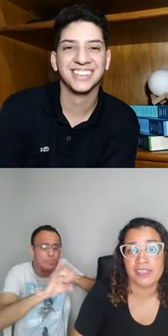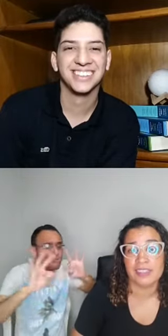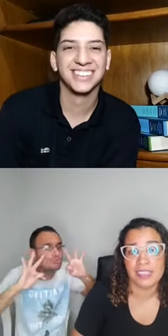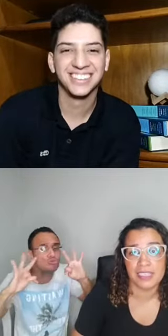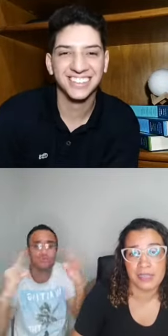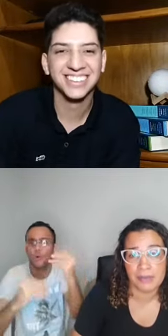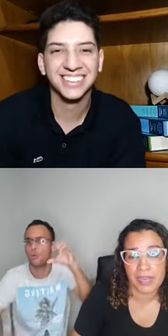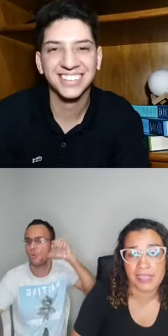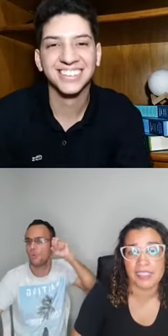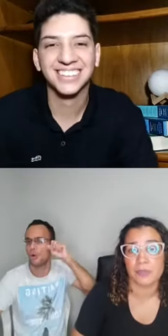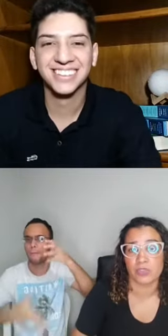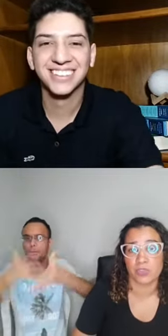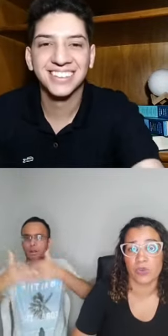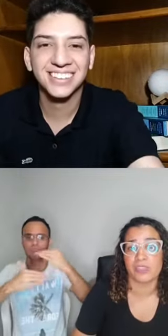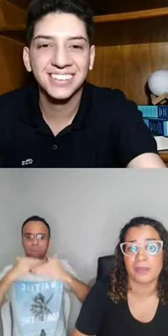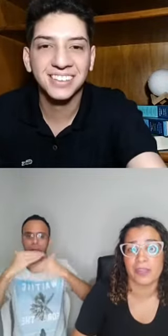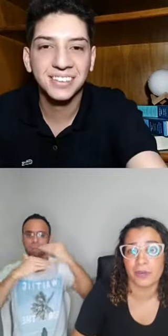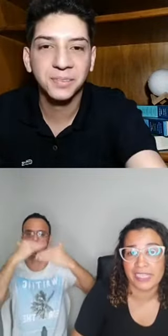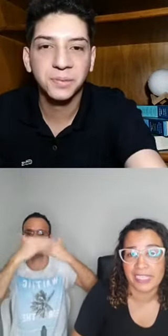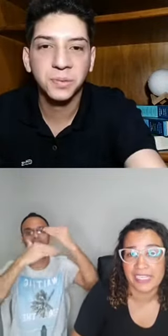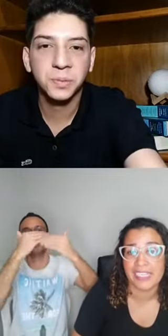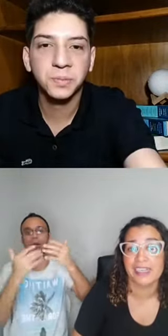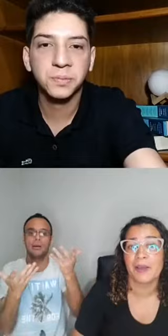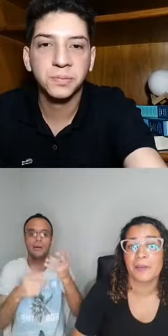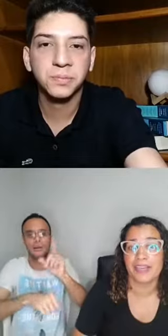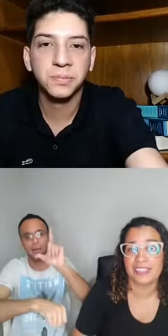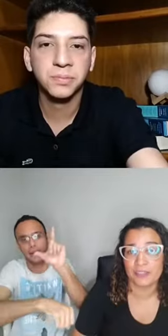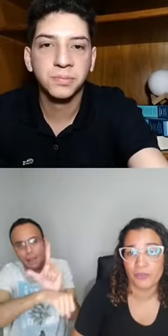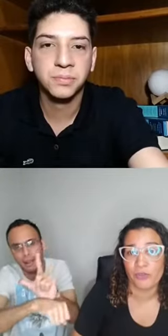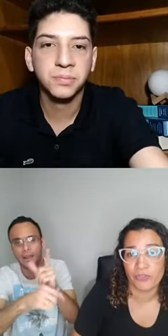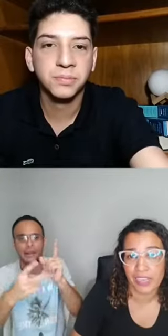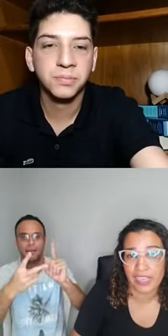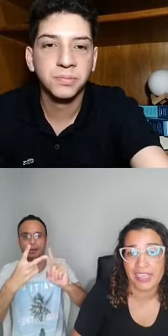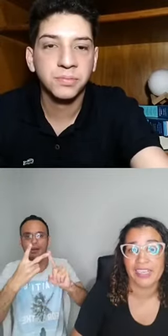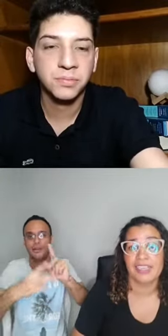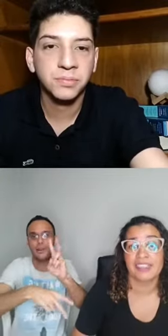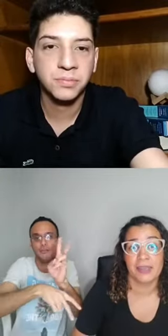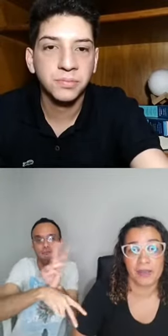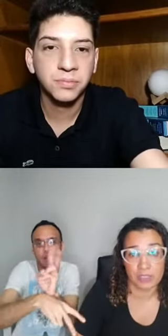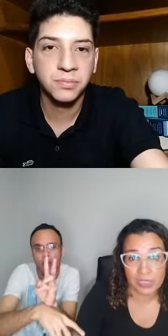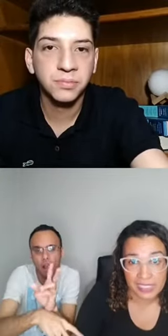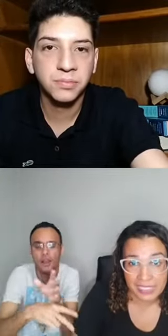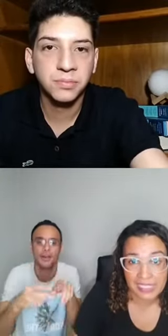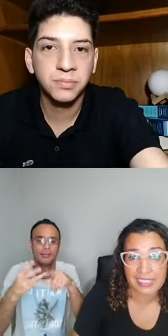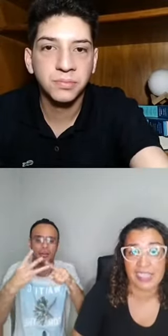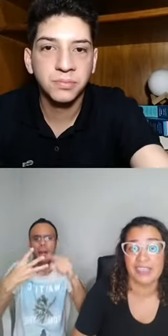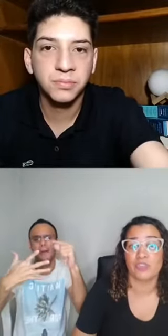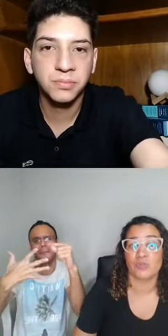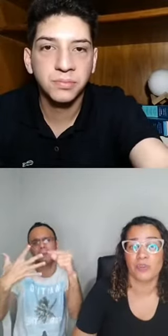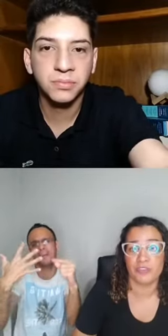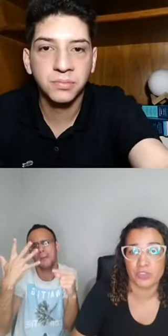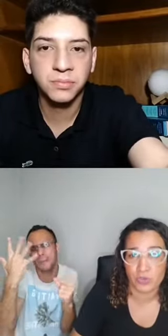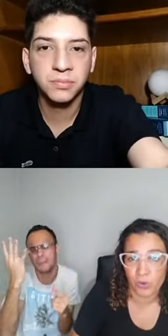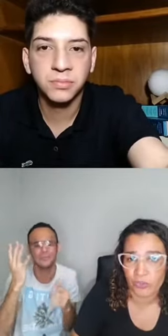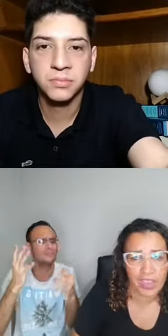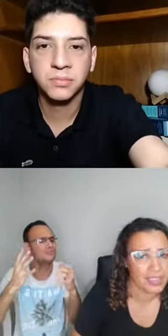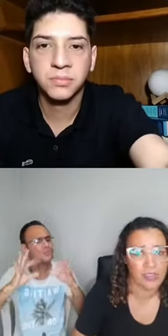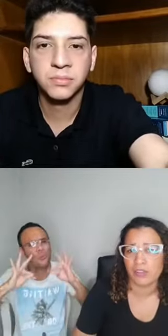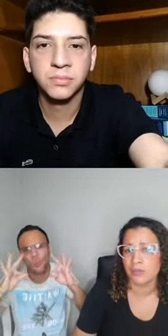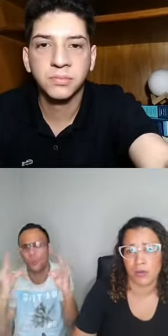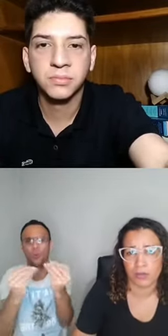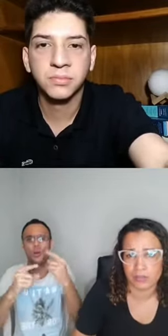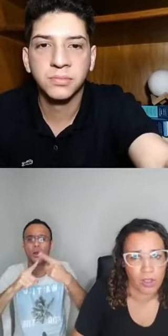né? Ensina mais as pessoas, a maioria, para desenvolver, né? Mais o líder, o supervisor,